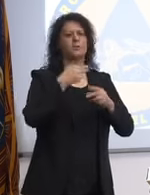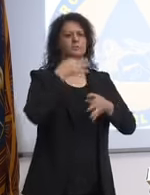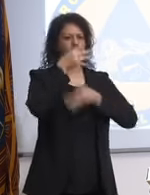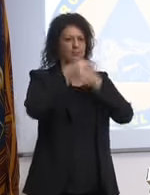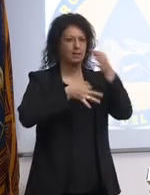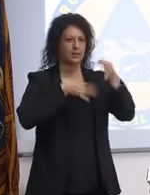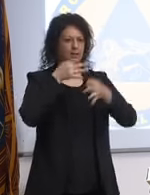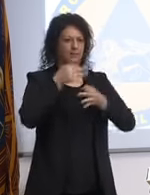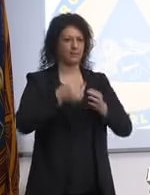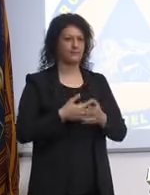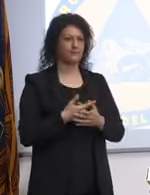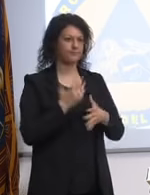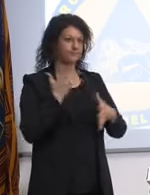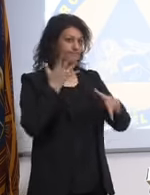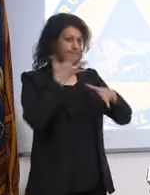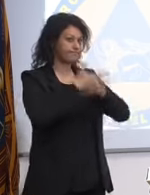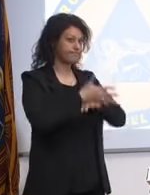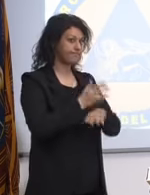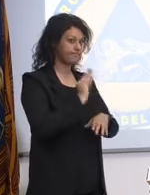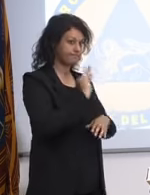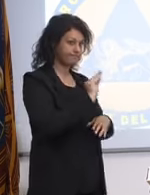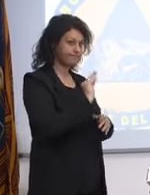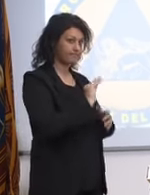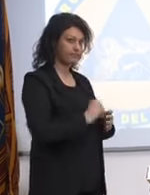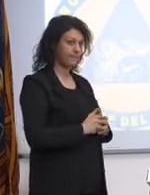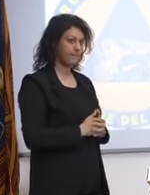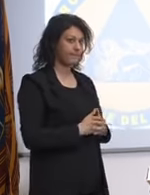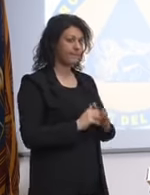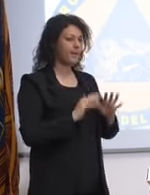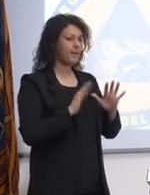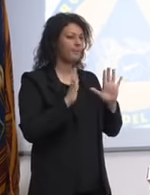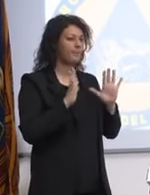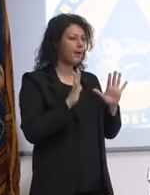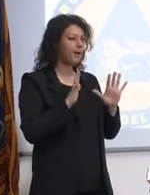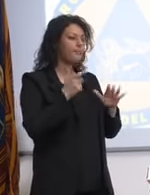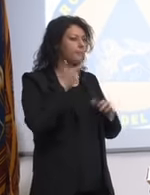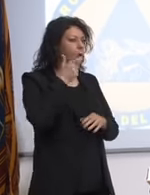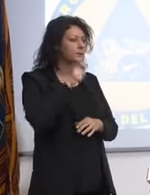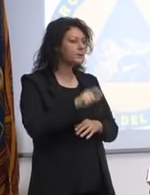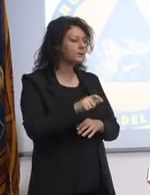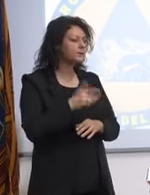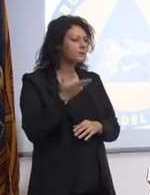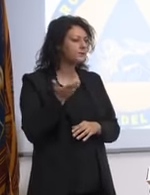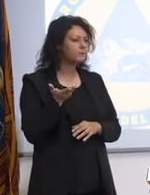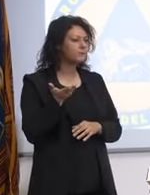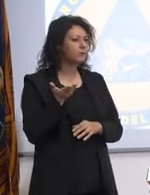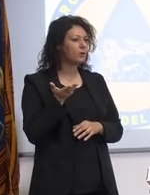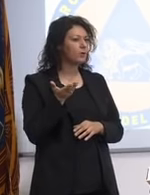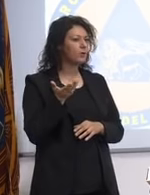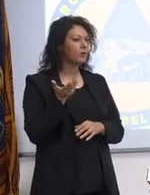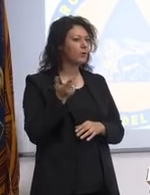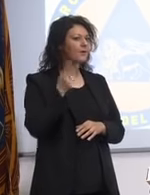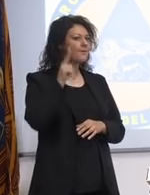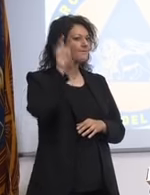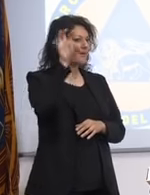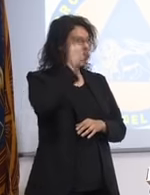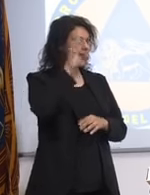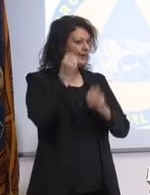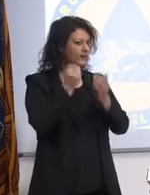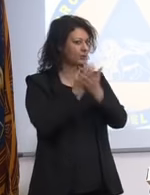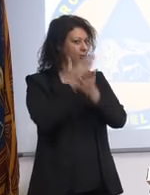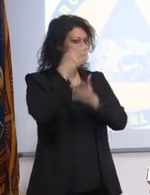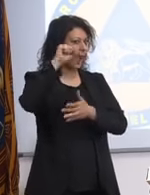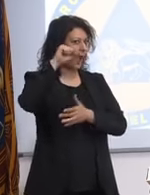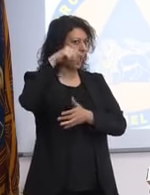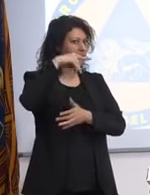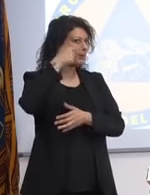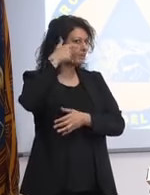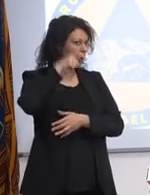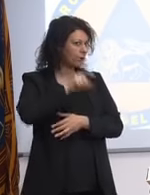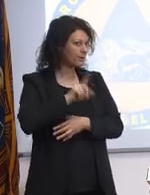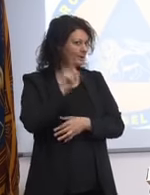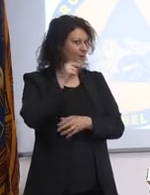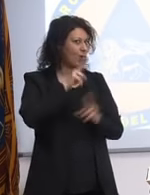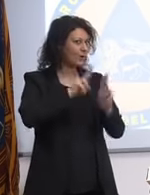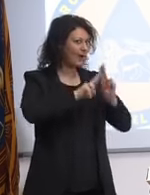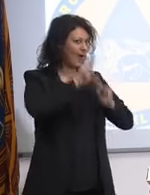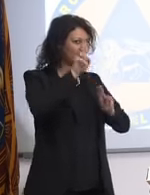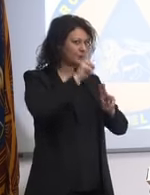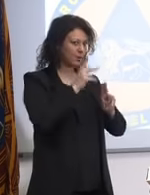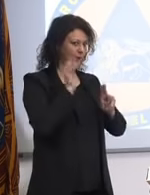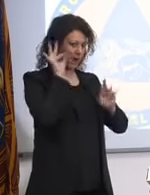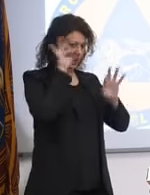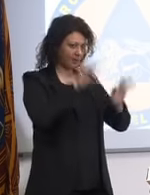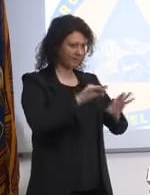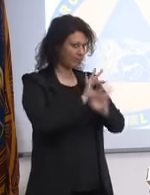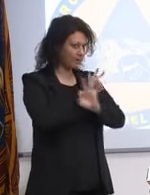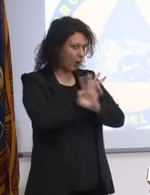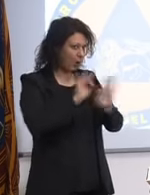parlo. Ma Presidente, se posso. Prego. Ma questo perché alla fin fine quella nazionale è latente, perché io